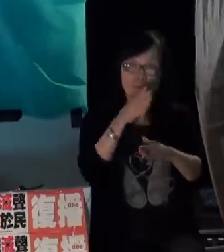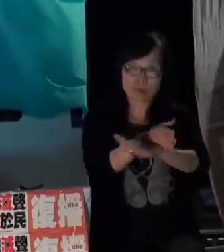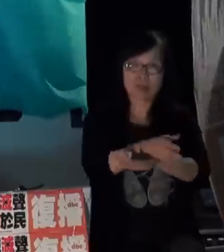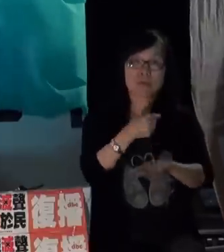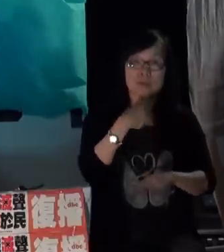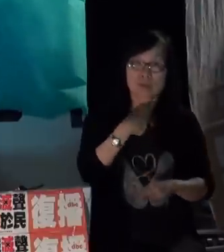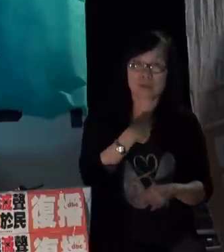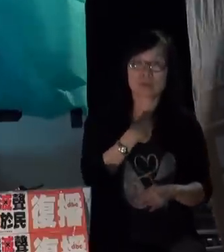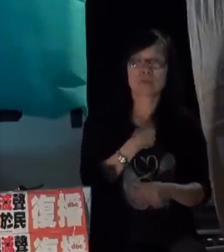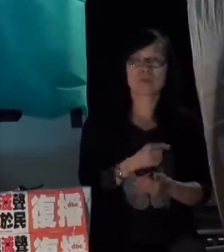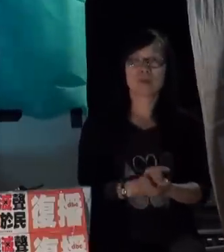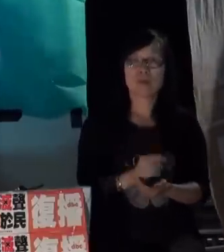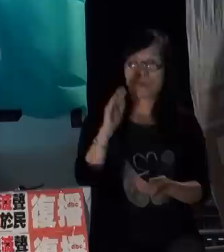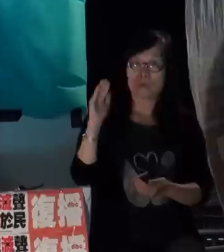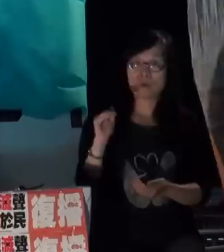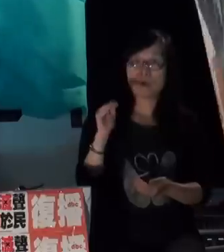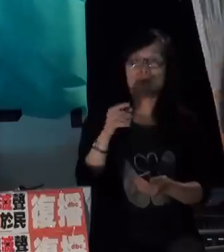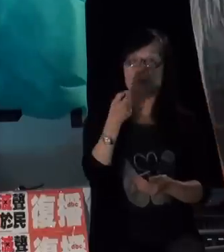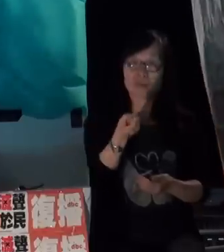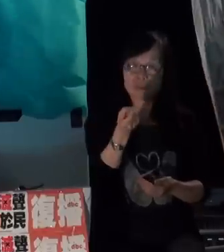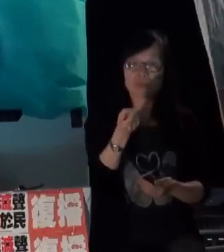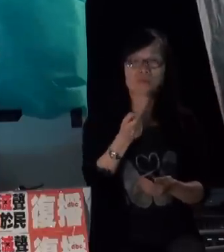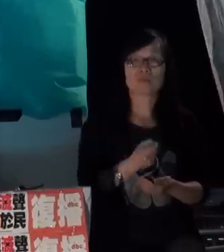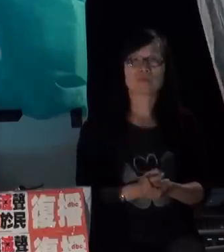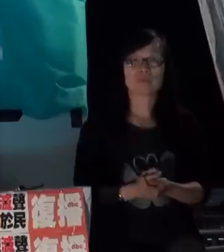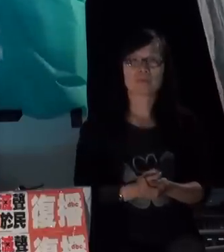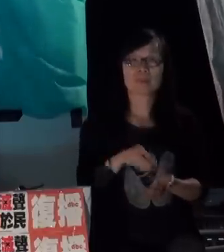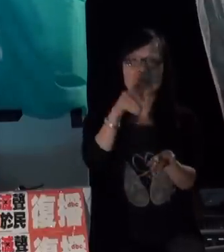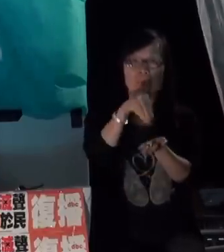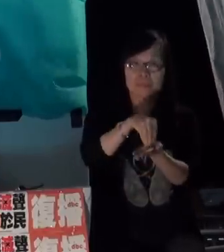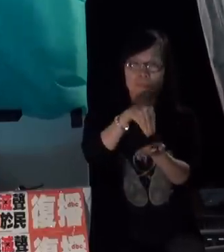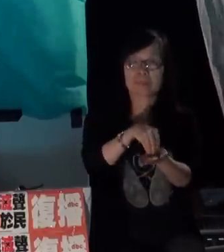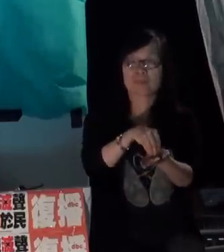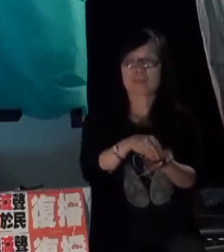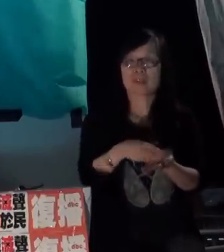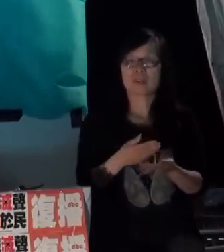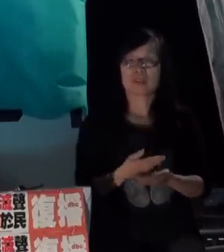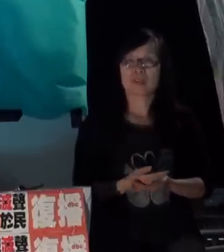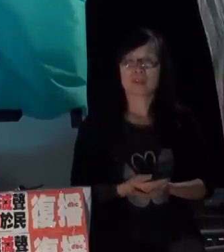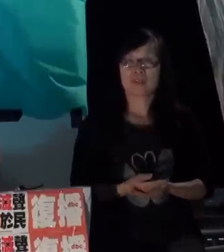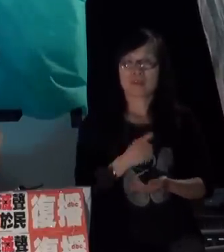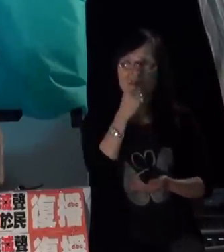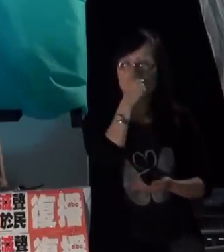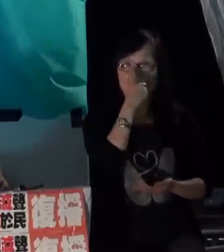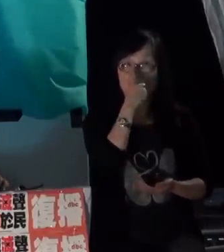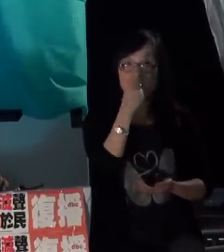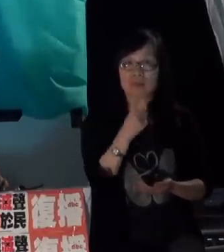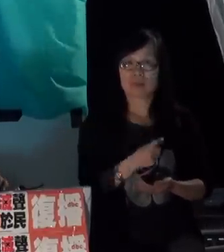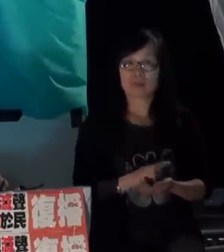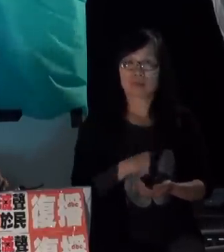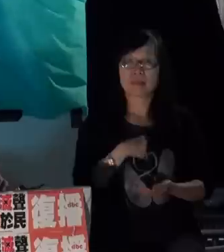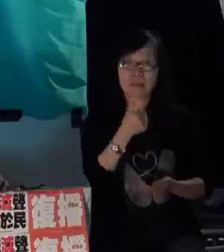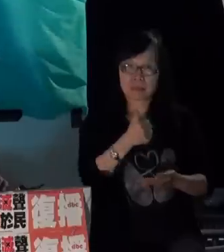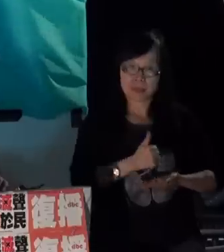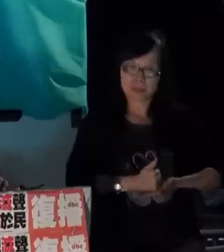得嘅一啲俾佢哋嘅一啲少少嘅一啲肯定。咁你話？梁振英是不是尊